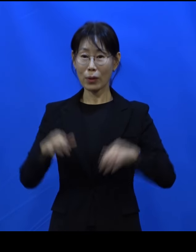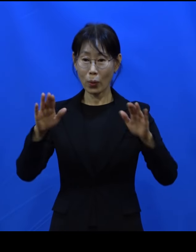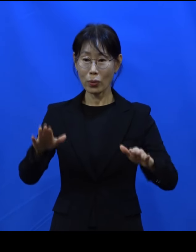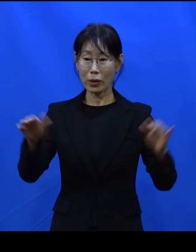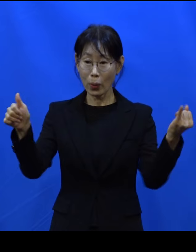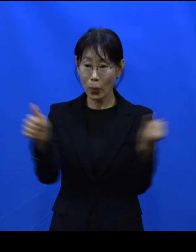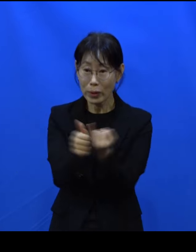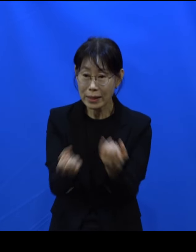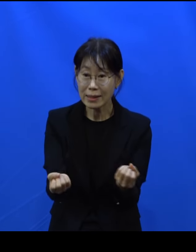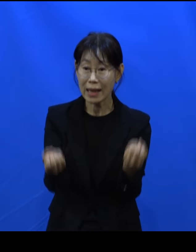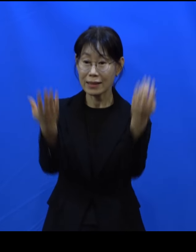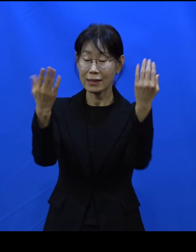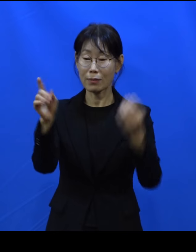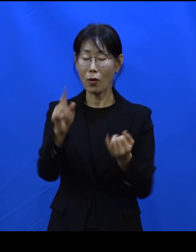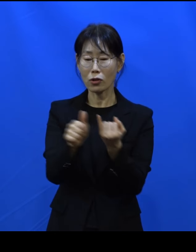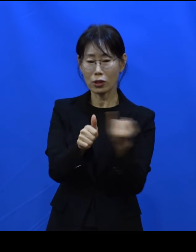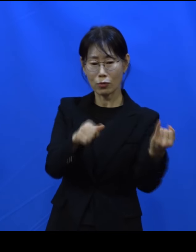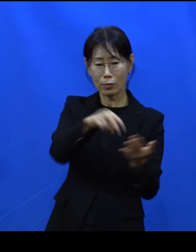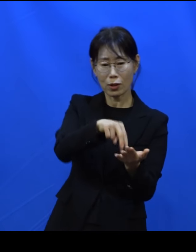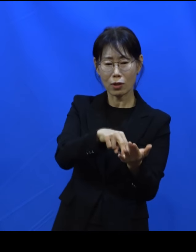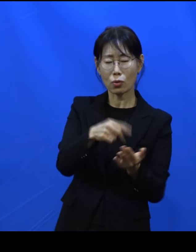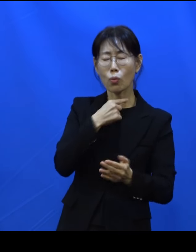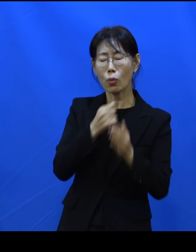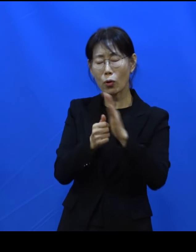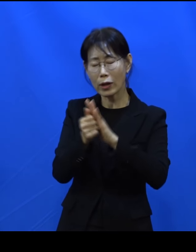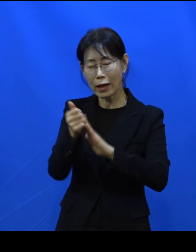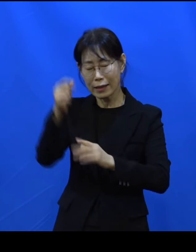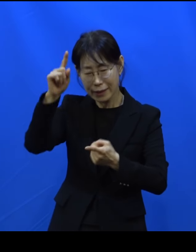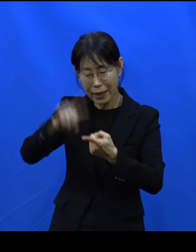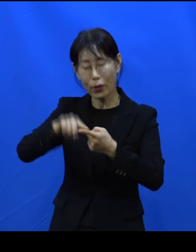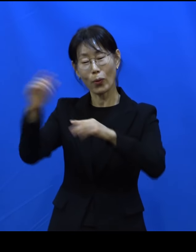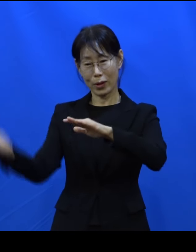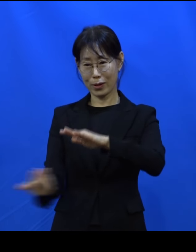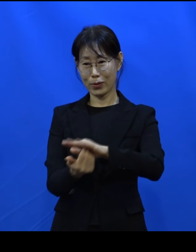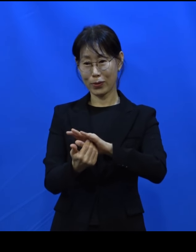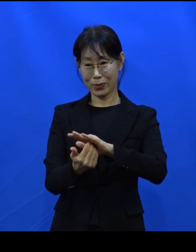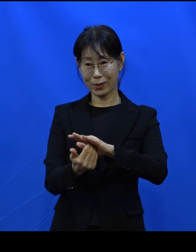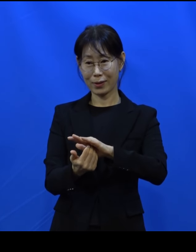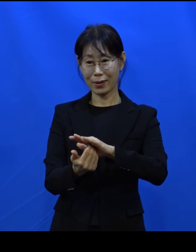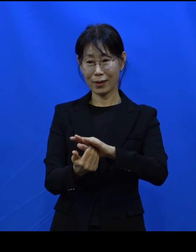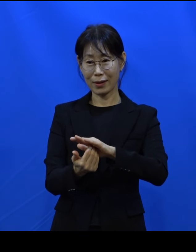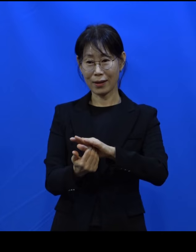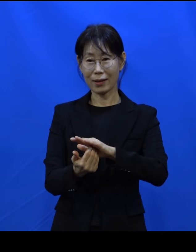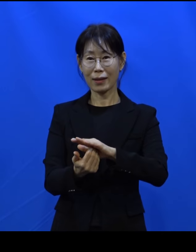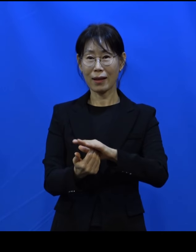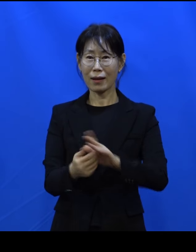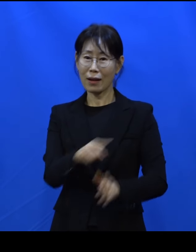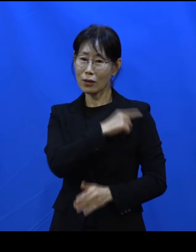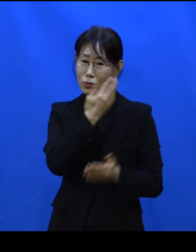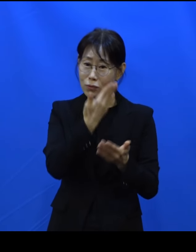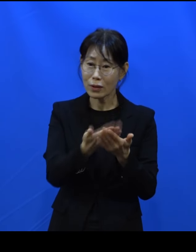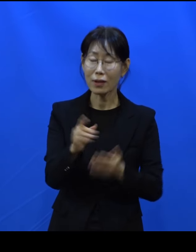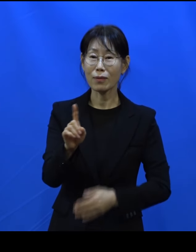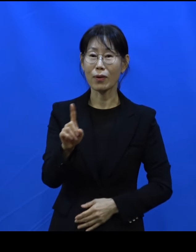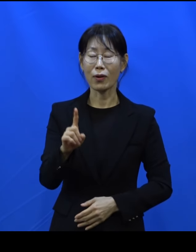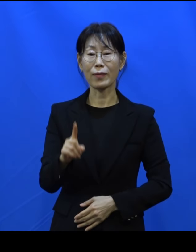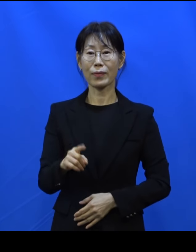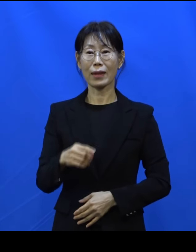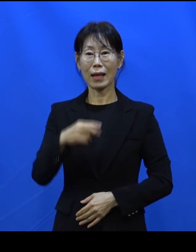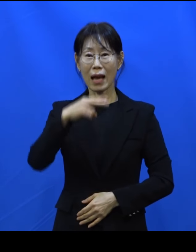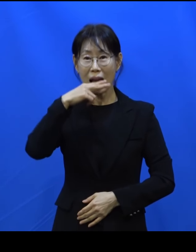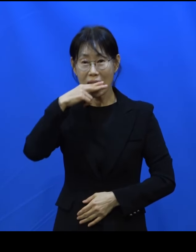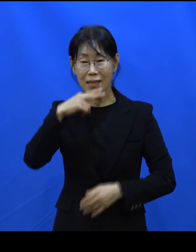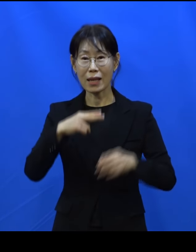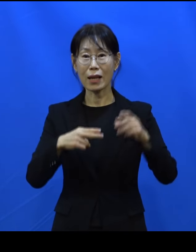성취되는 날입니다. 근데 그것보다 더 중요한 것은 그리스도의 마음이 기뻐하는 게 핵심이라는 거죠. 그래서 이사야 62장